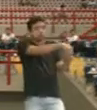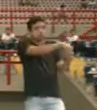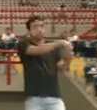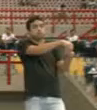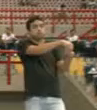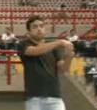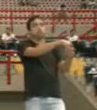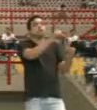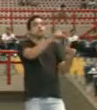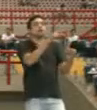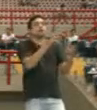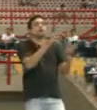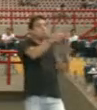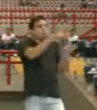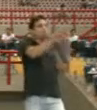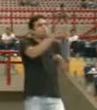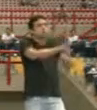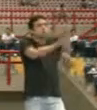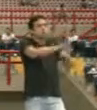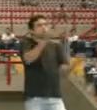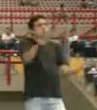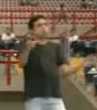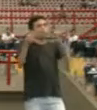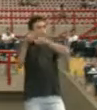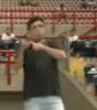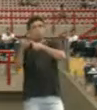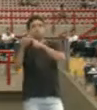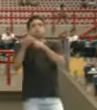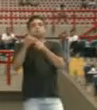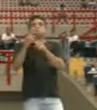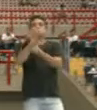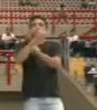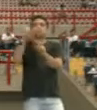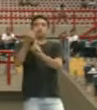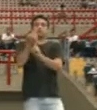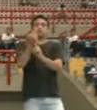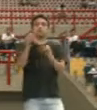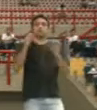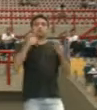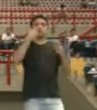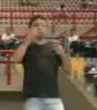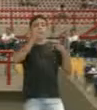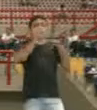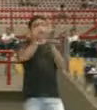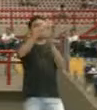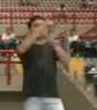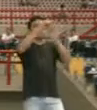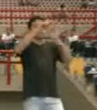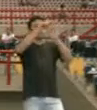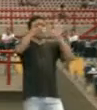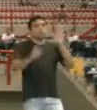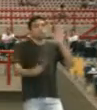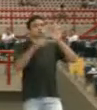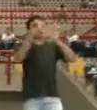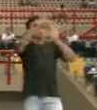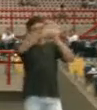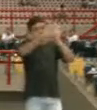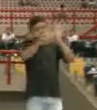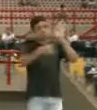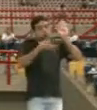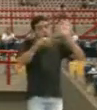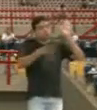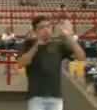a ressocialização adequada aos detentos. Se eu disser isso na introdução, eu posso resgatar na conclusão com